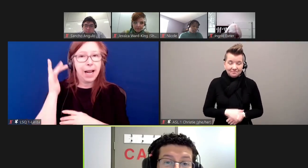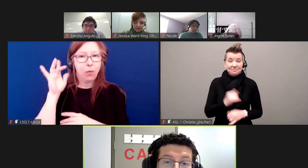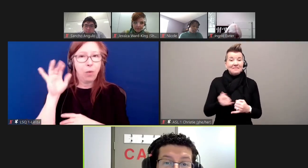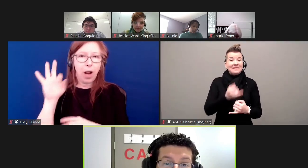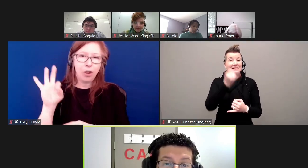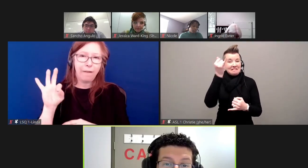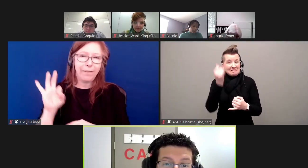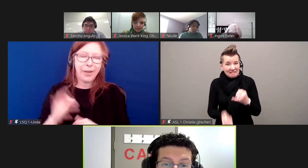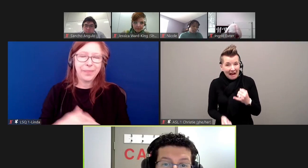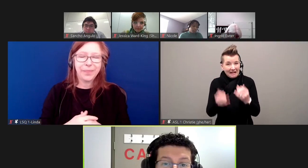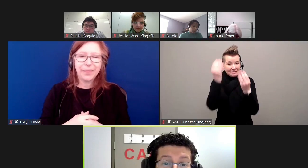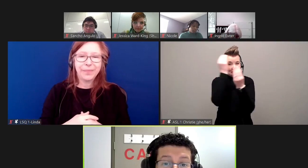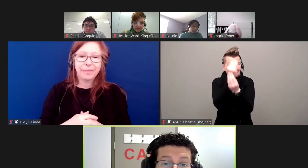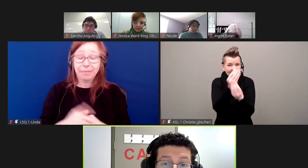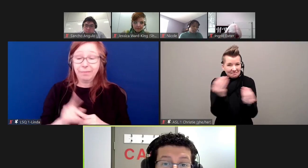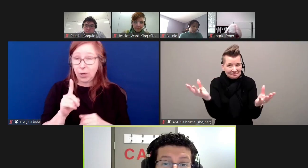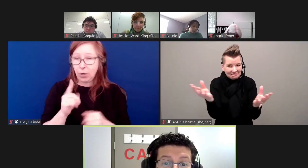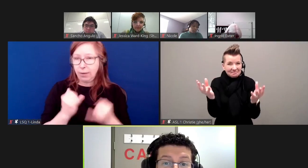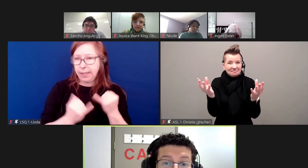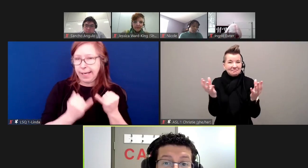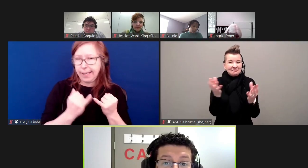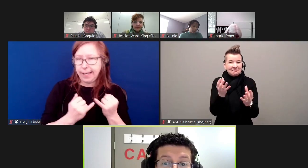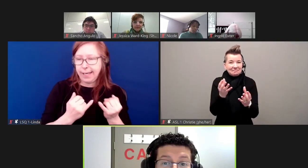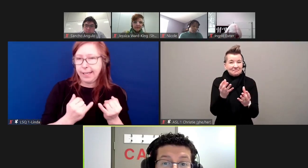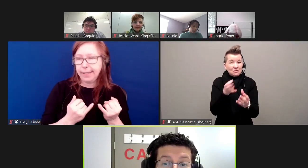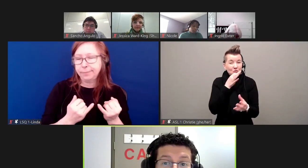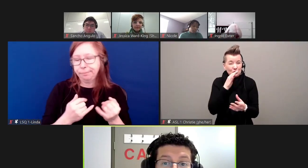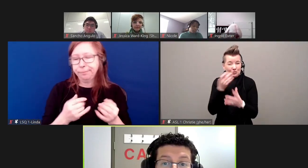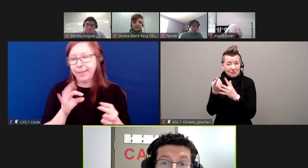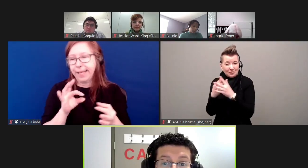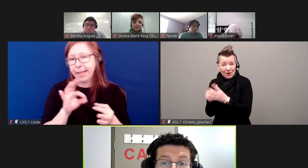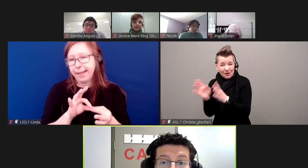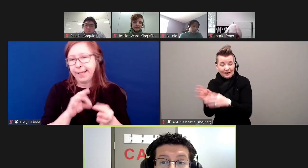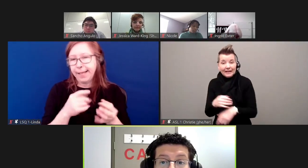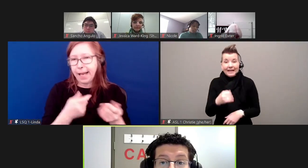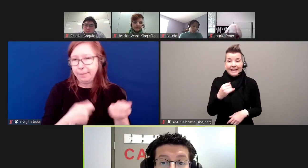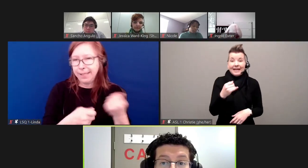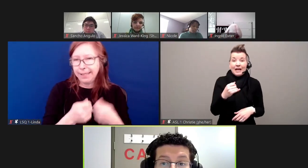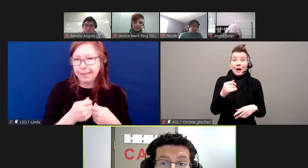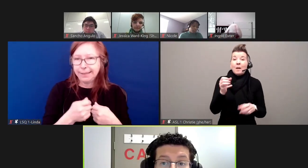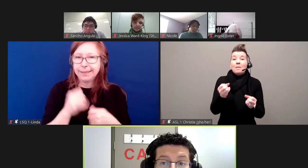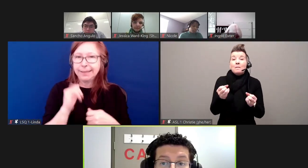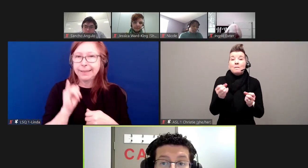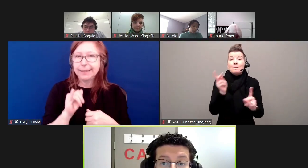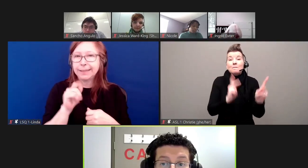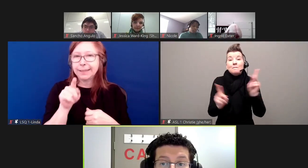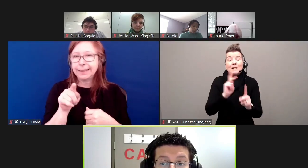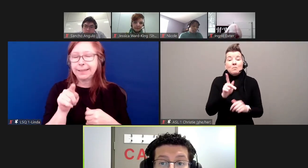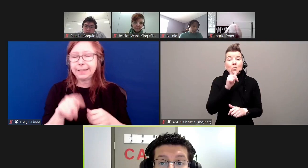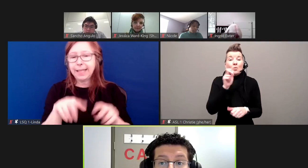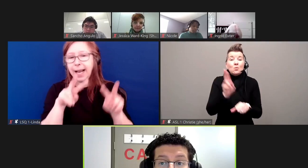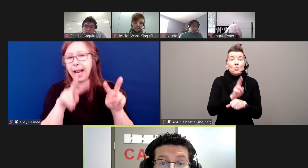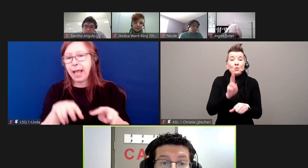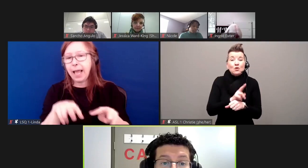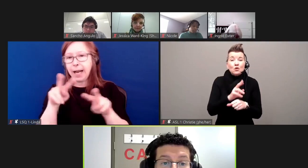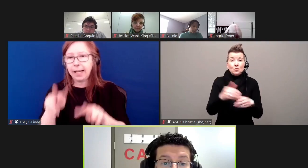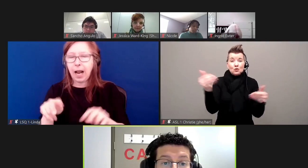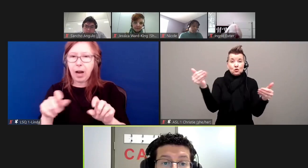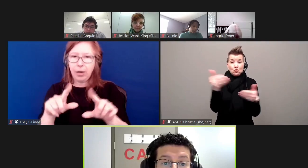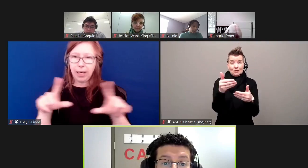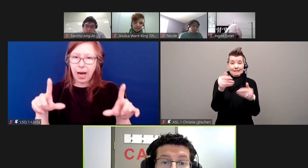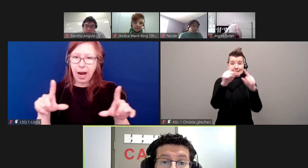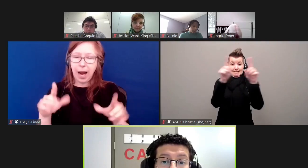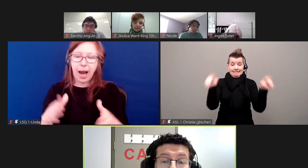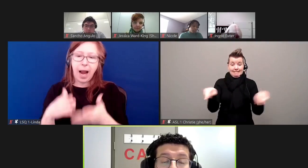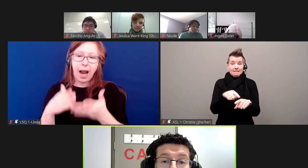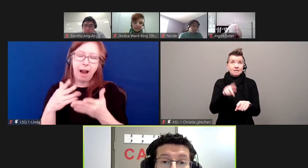Et voici notre dernière note d'ordre administratif. Pour ceux qui utilisent un lecteur d'écran ou une assistance